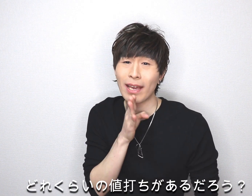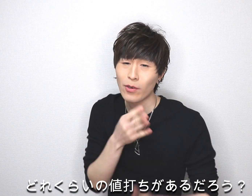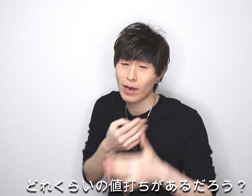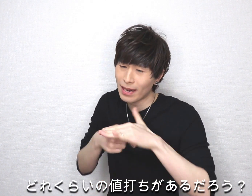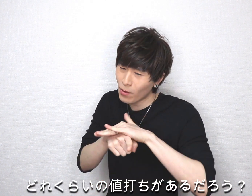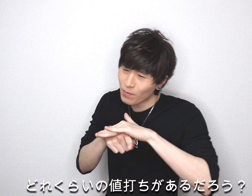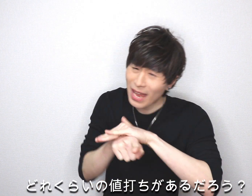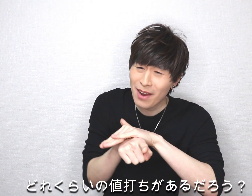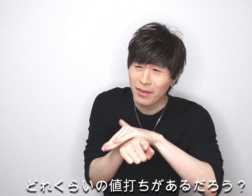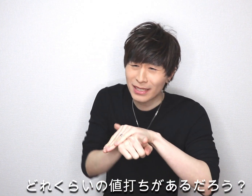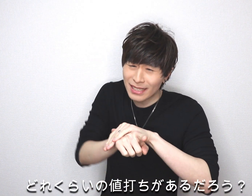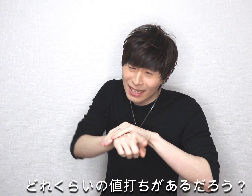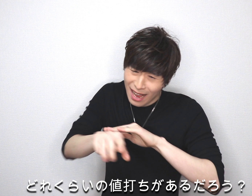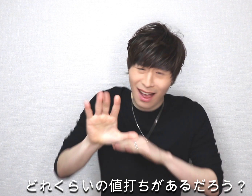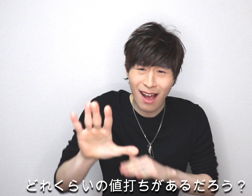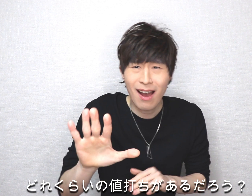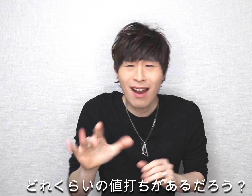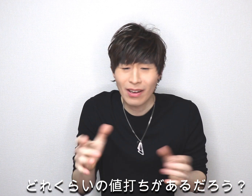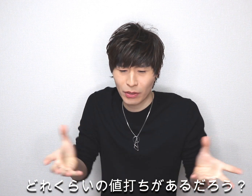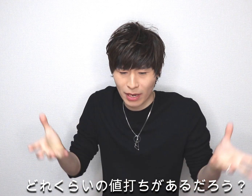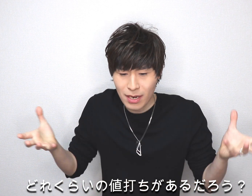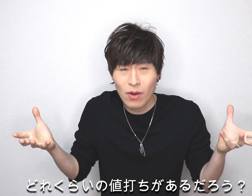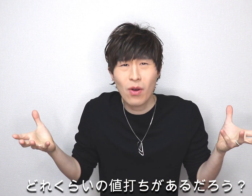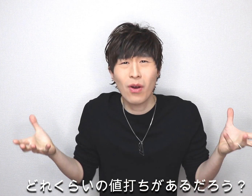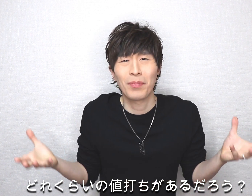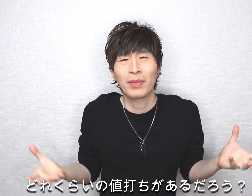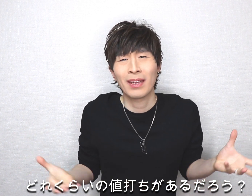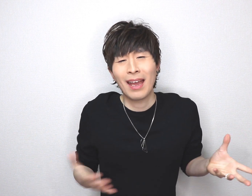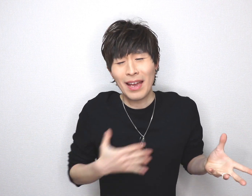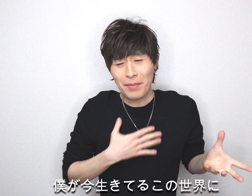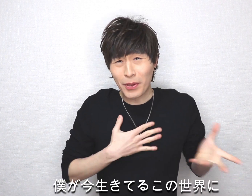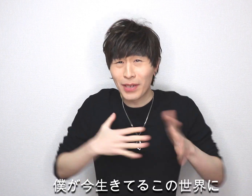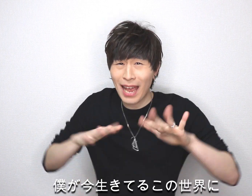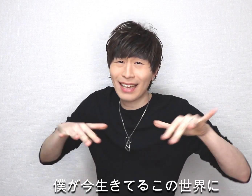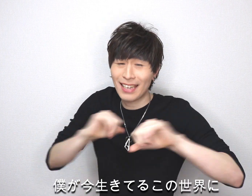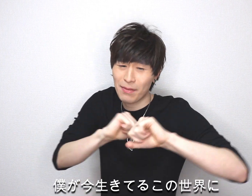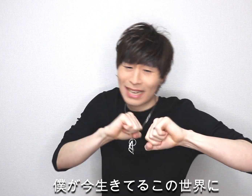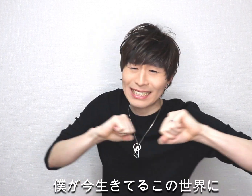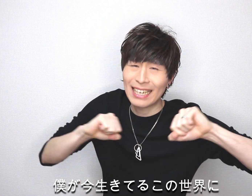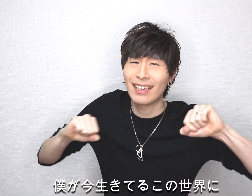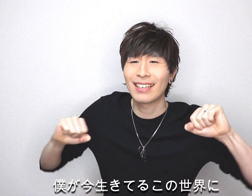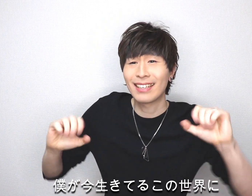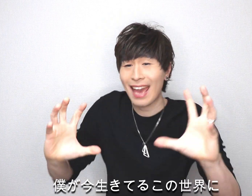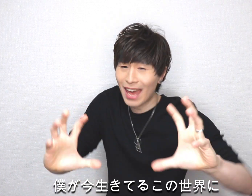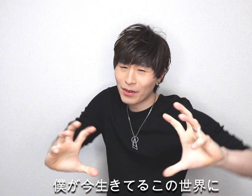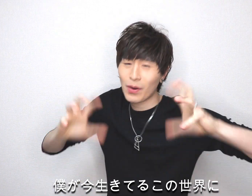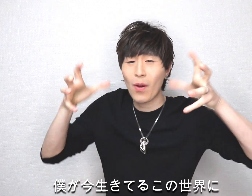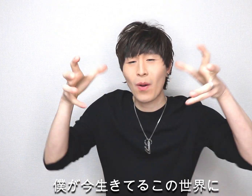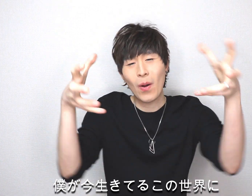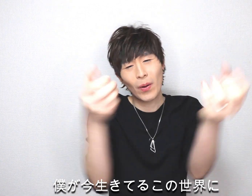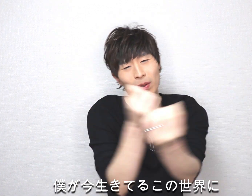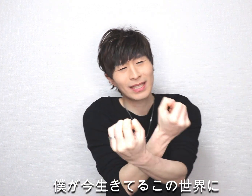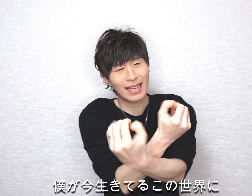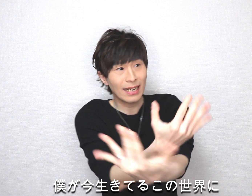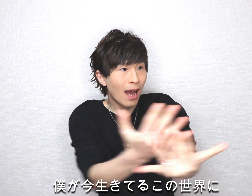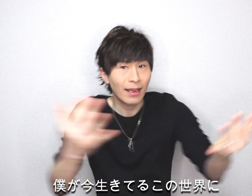どれくらいの値打ちがあるだろう。僕が今生きてるこの世界